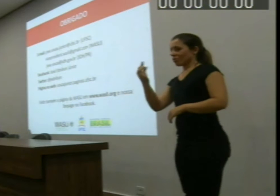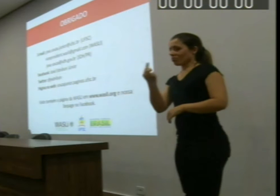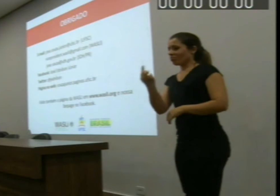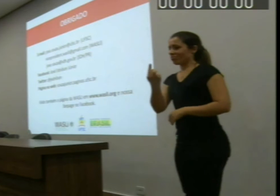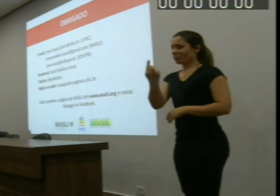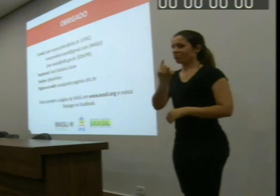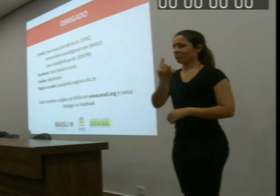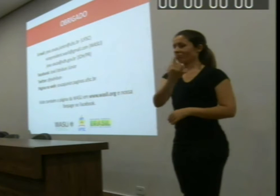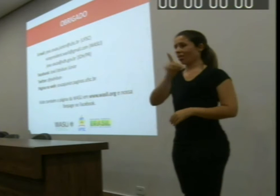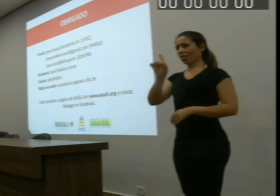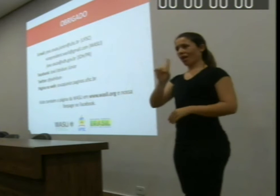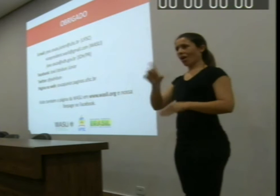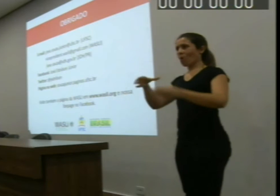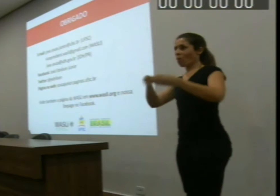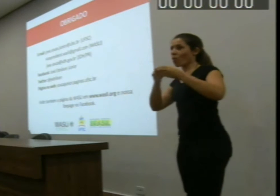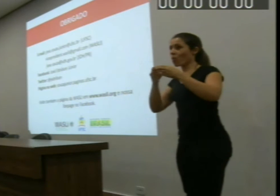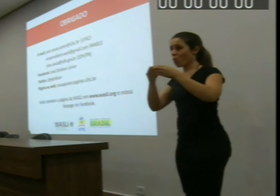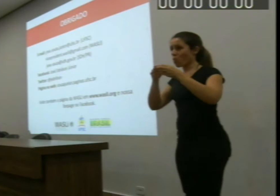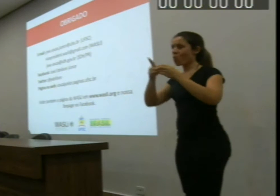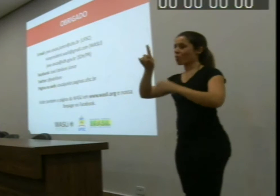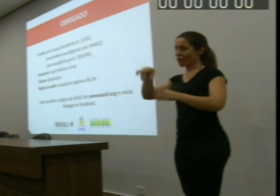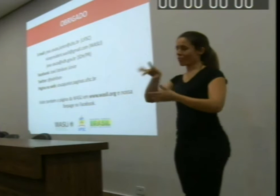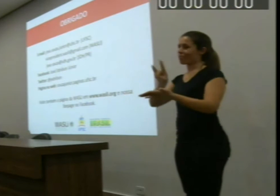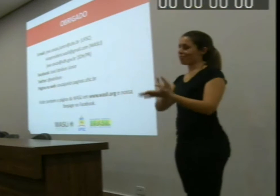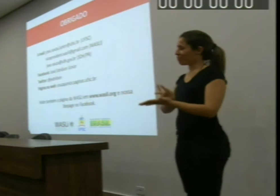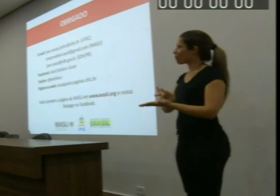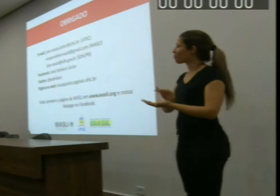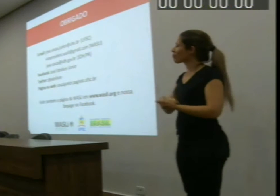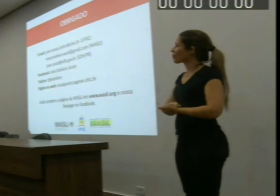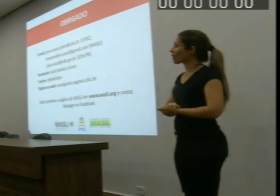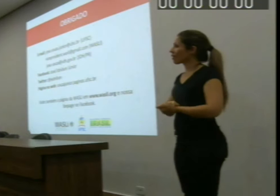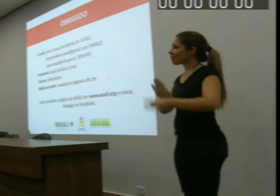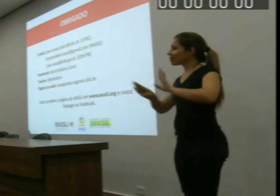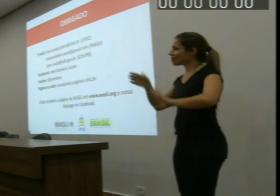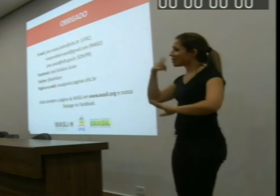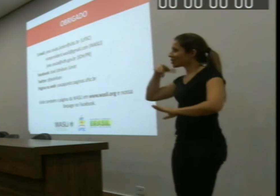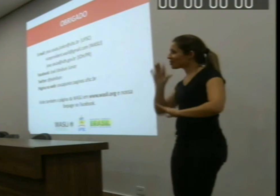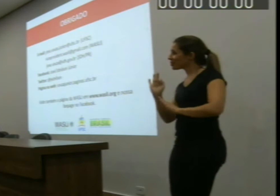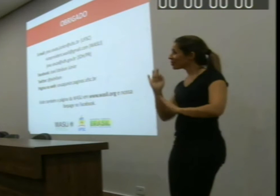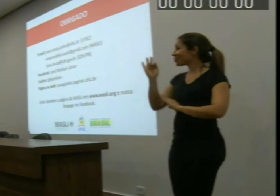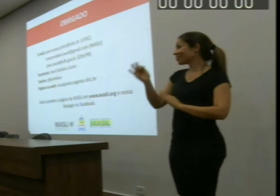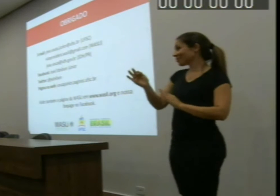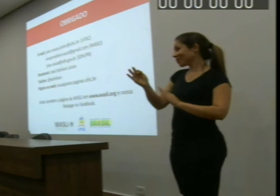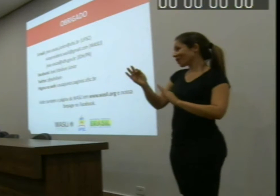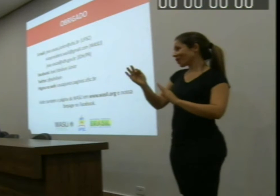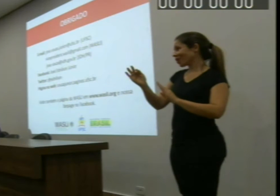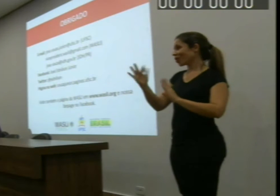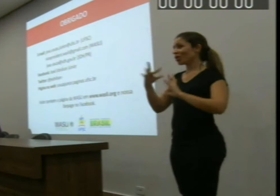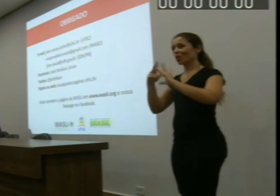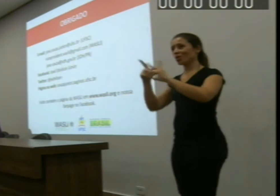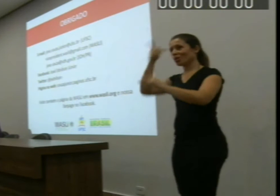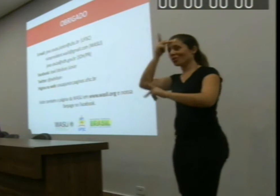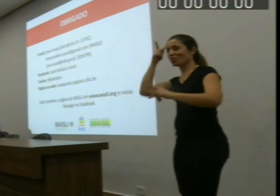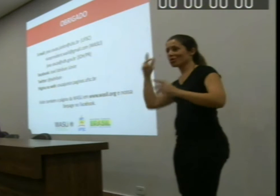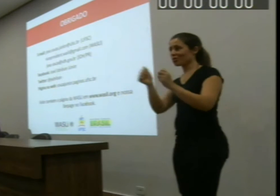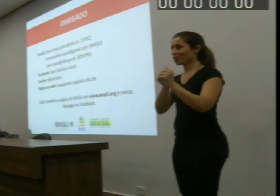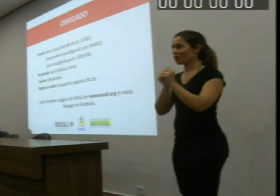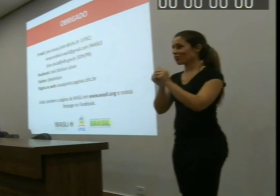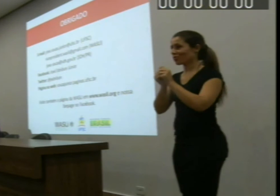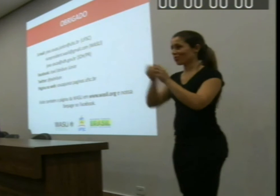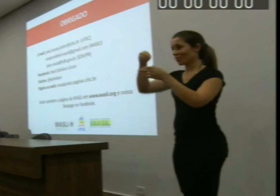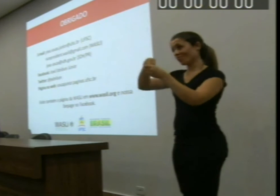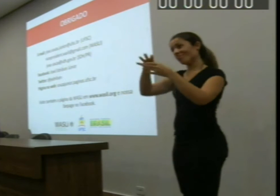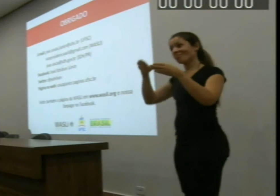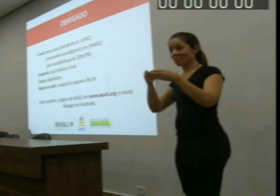algo coletivo Também quem sabe a gente consegue em breve né envolver todo mundo nesse nesse nessa experiência e que eu possa